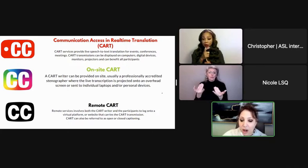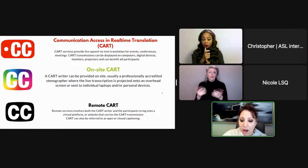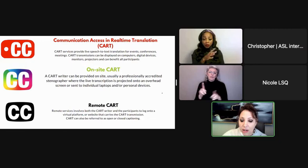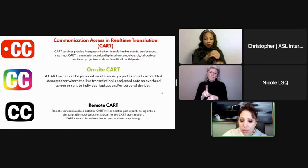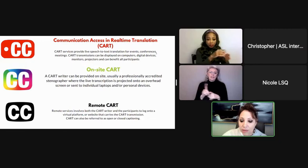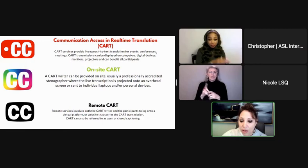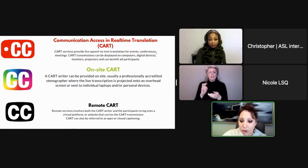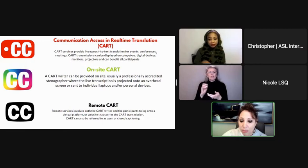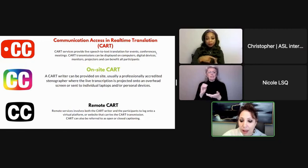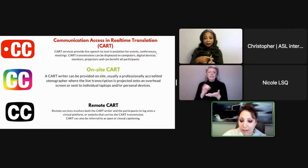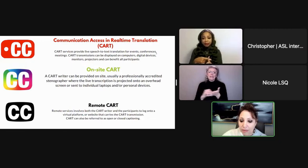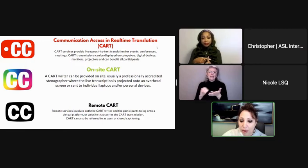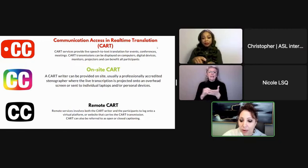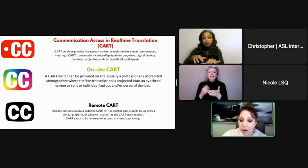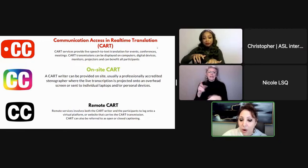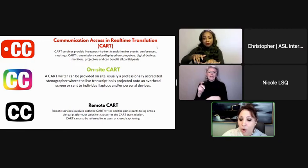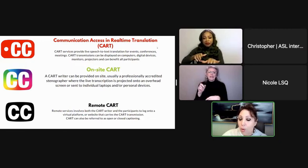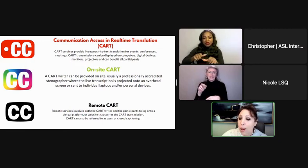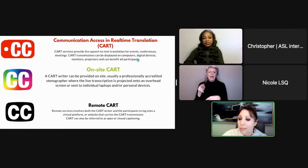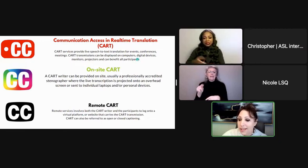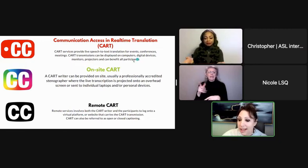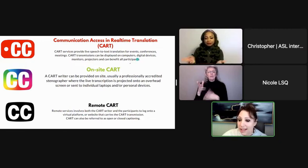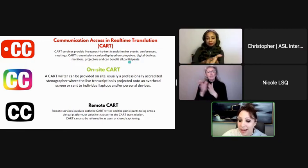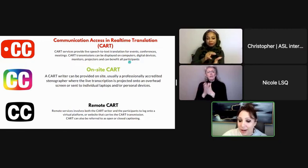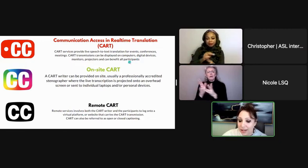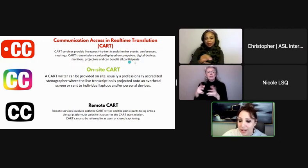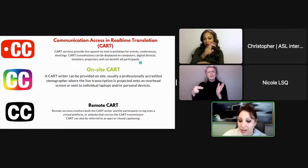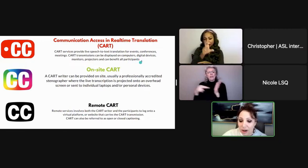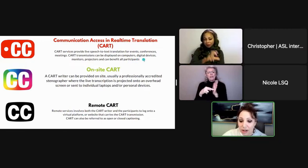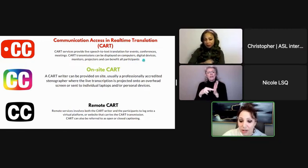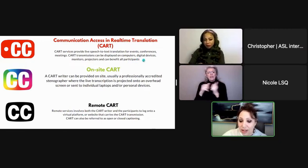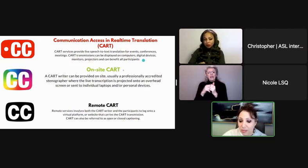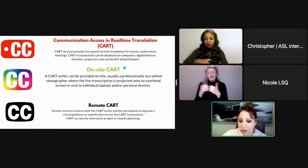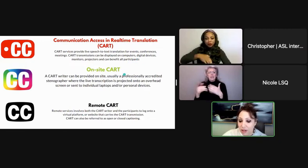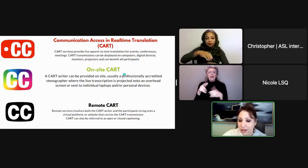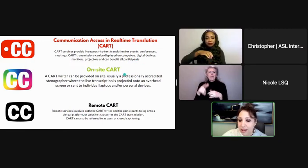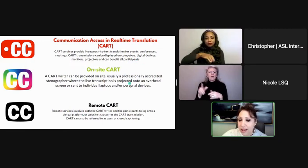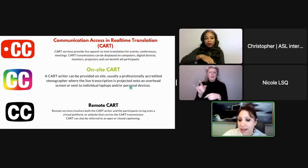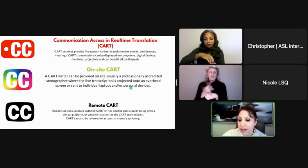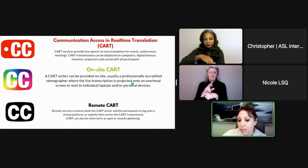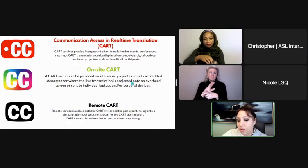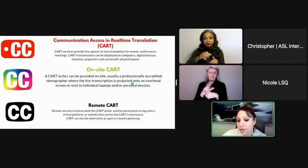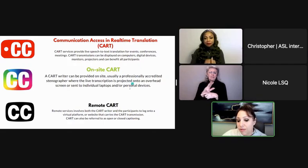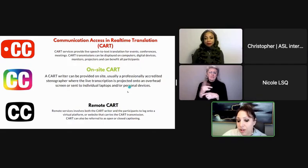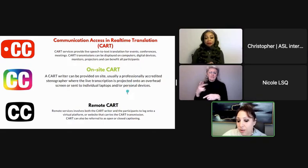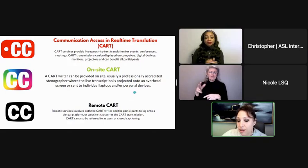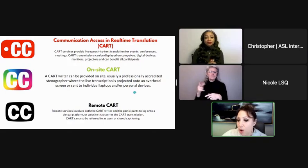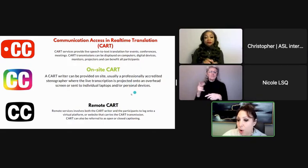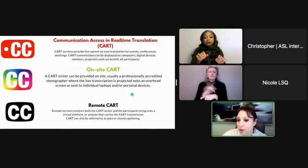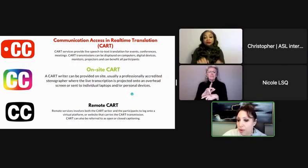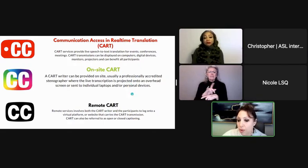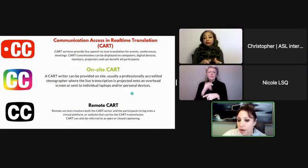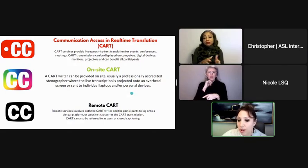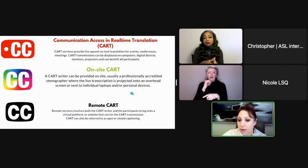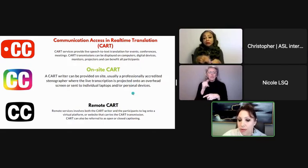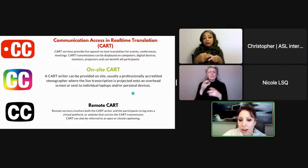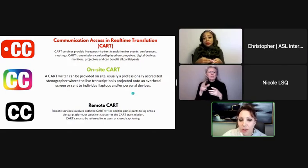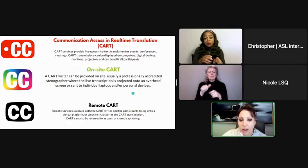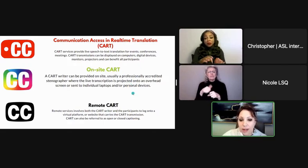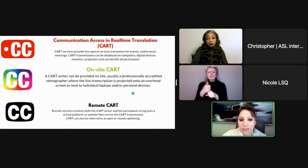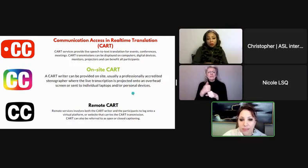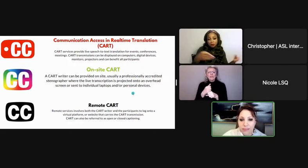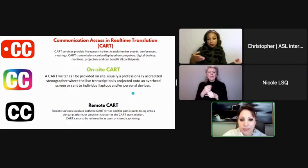rédacteur CART et on demande aux participants de se connecter à une plateforme virtuelle ou un site web qui transmet le sous-titrage. Ce